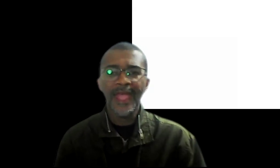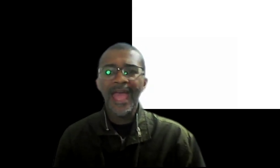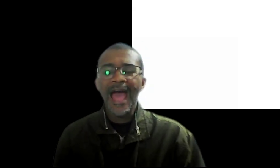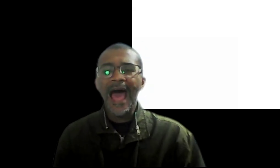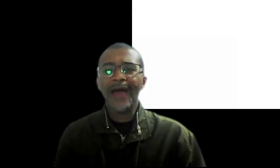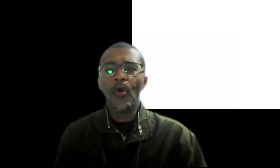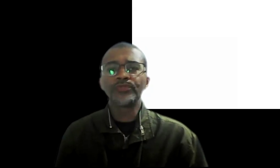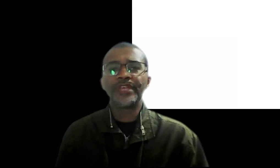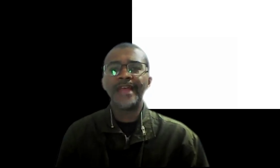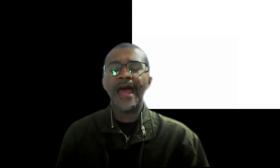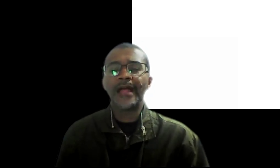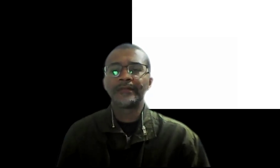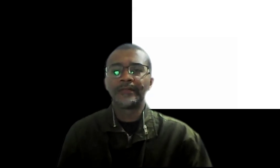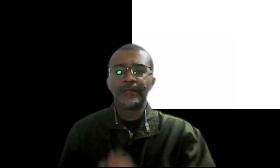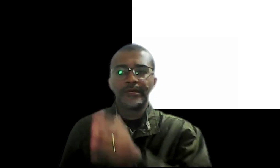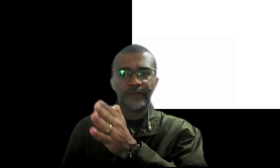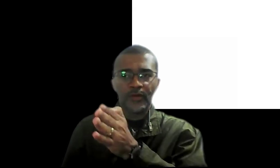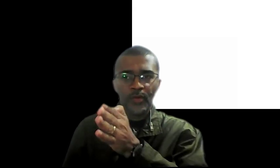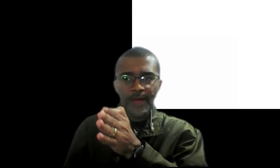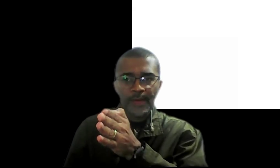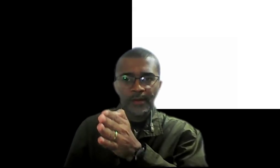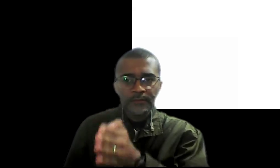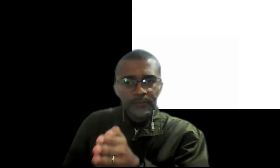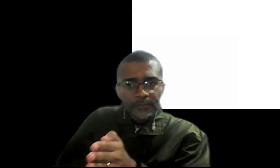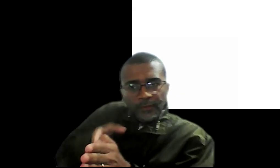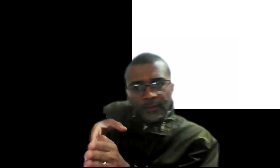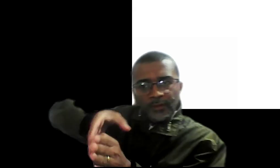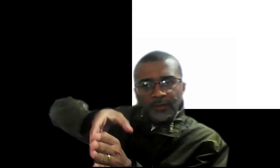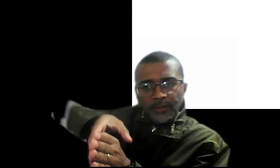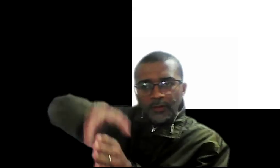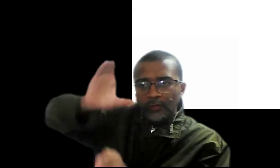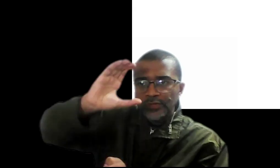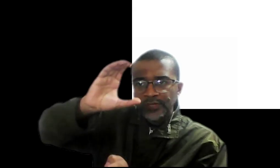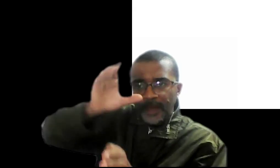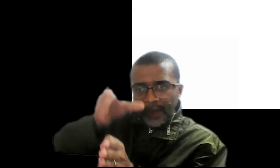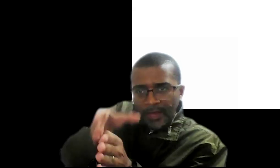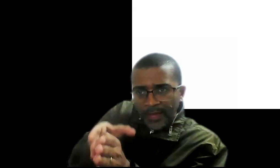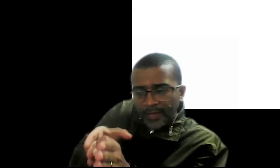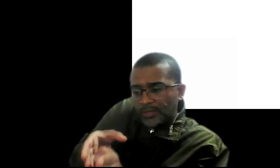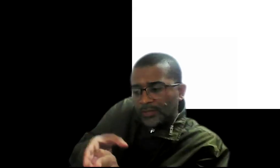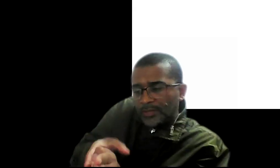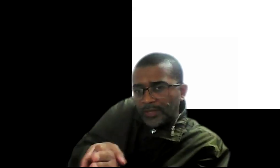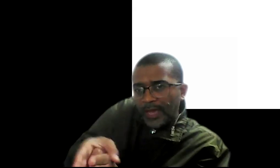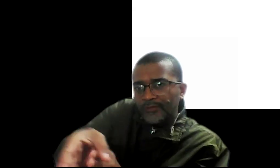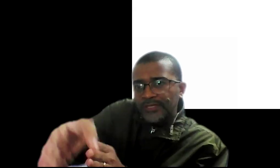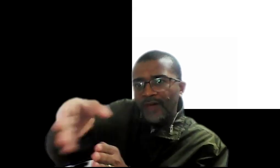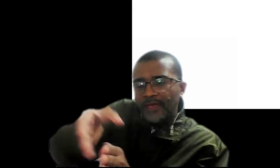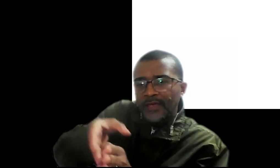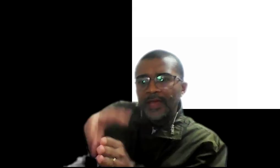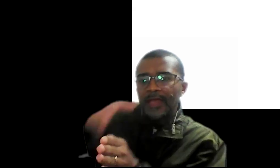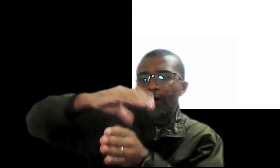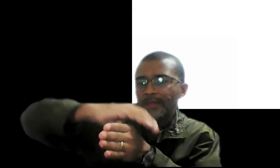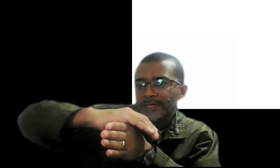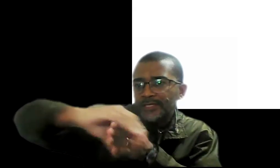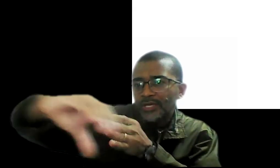Aconselhar. Você vai colocar a mão o C, e aí você